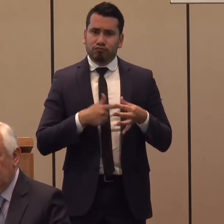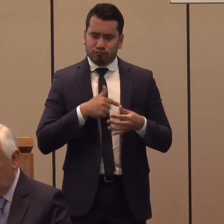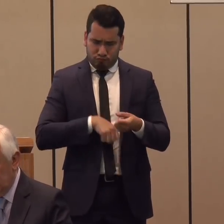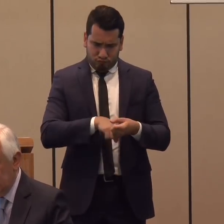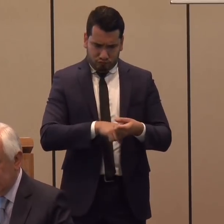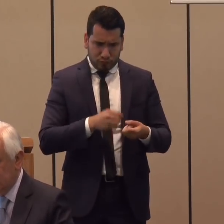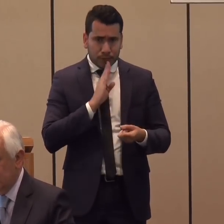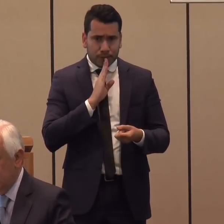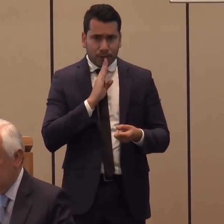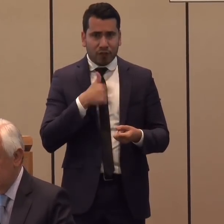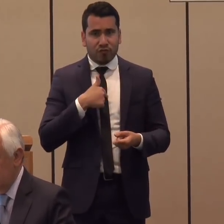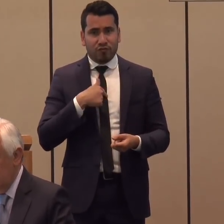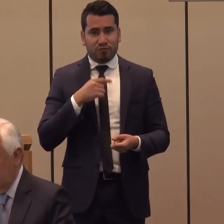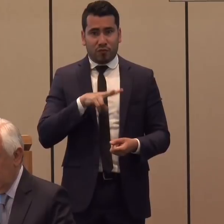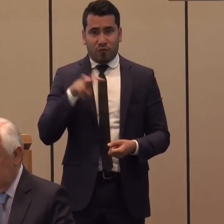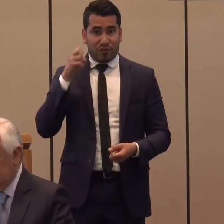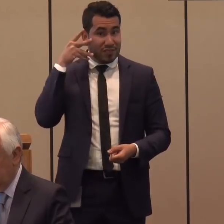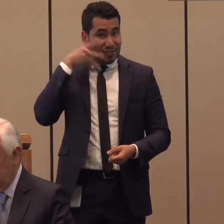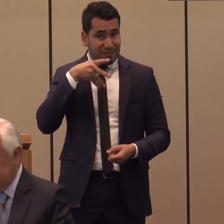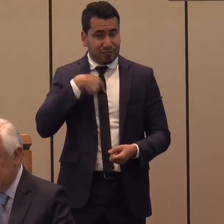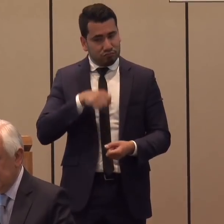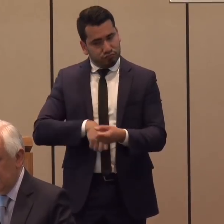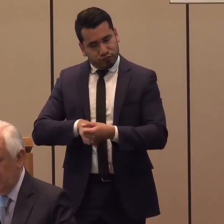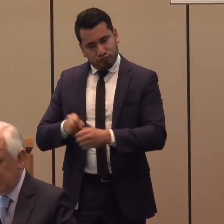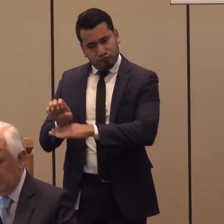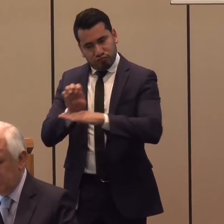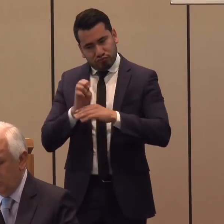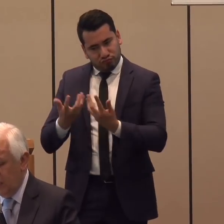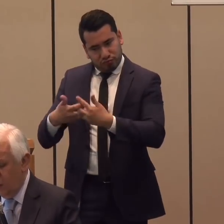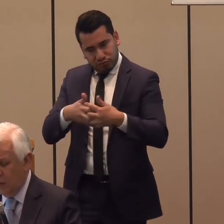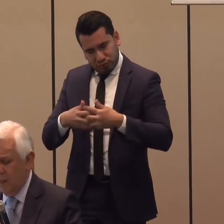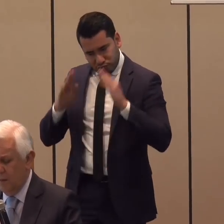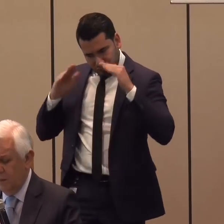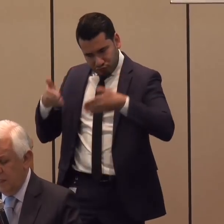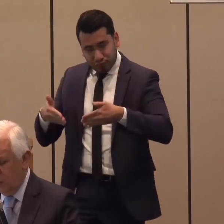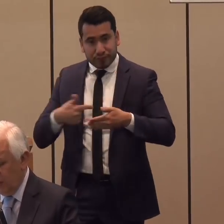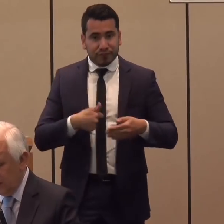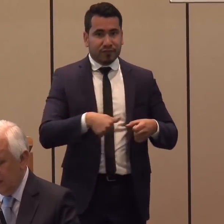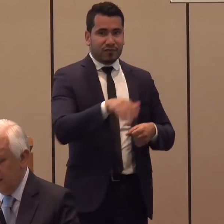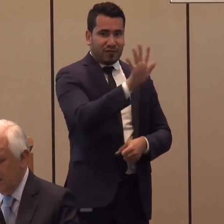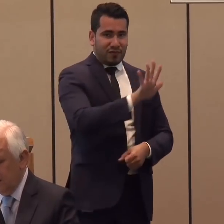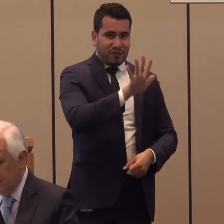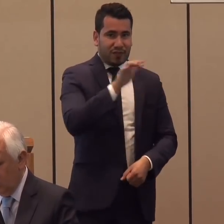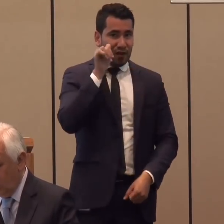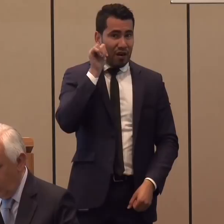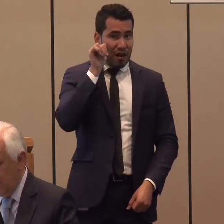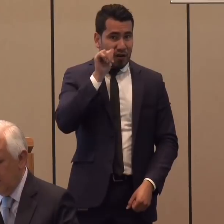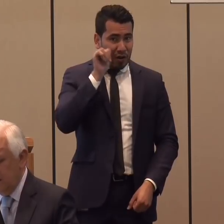empresas de norte de santander a las empresas del departamento de arauca de la guajira